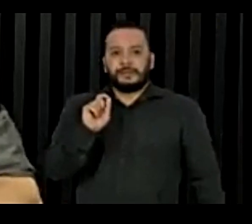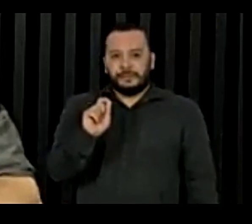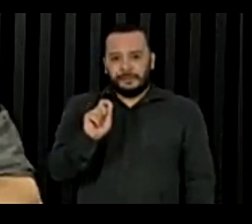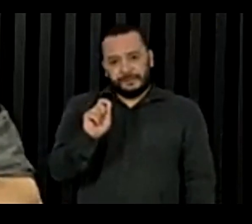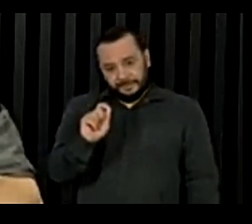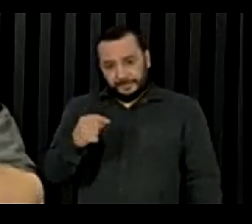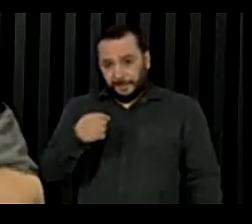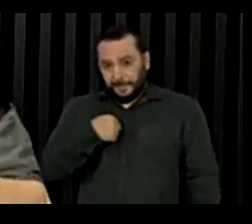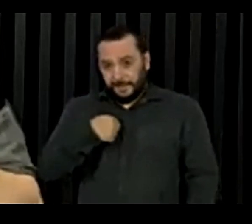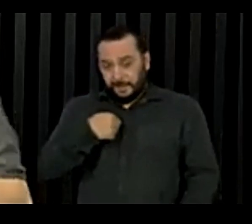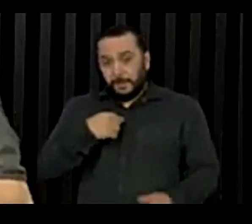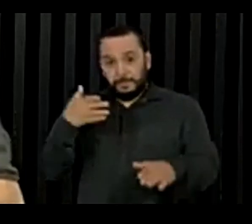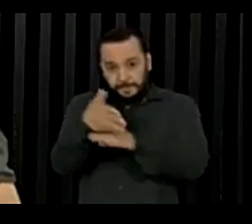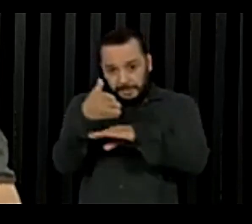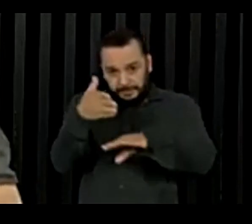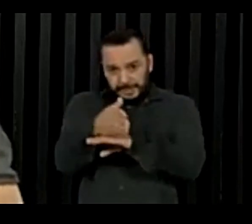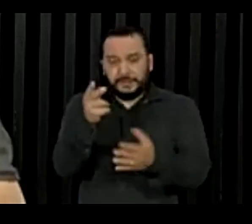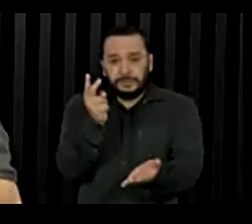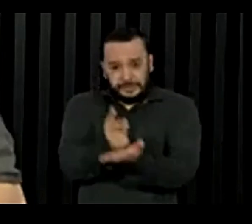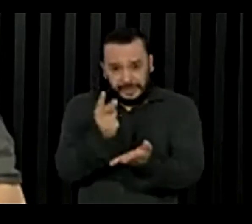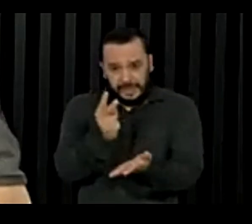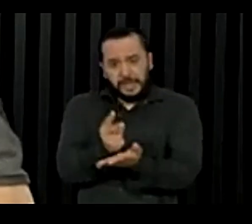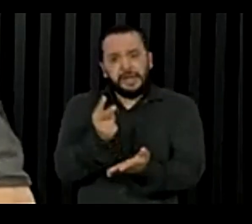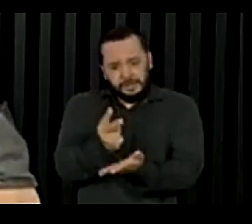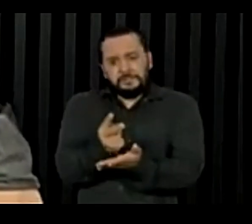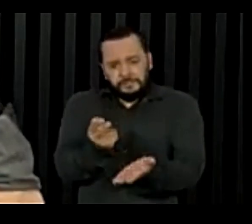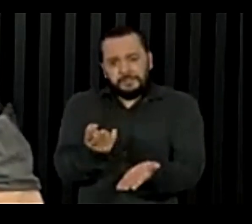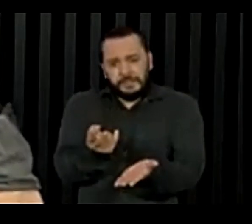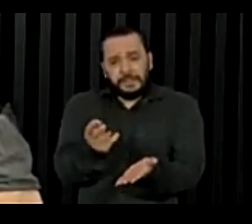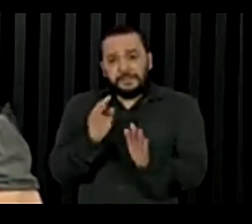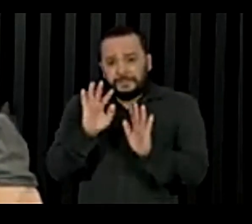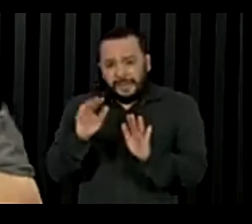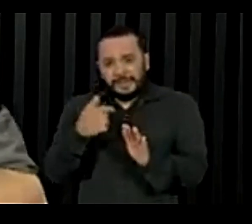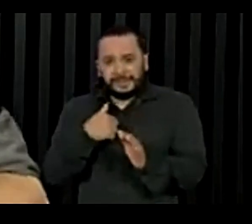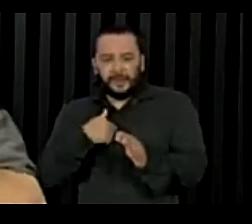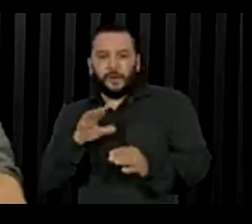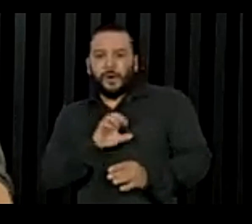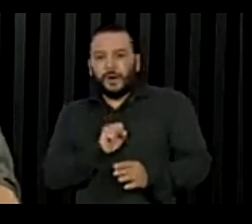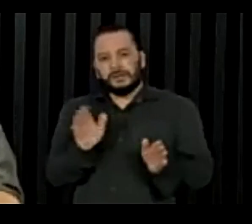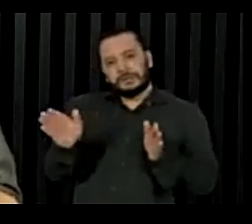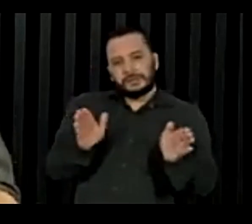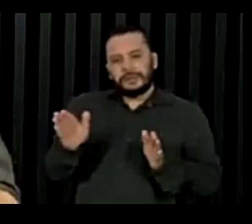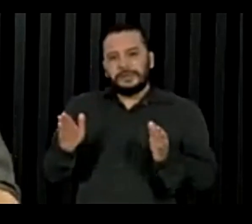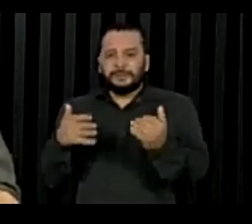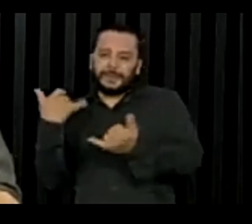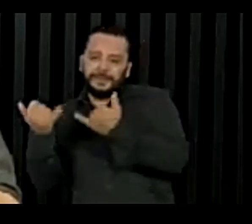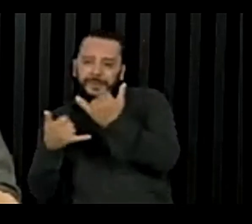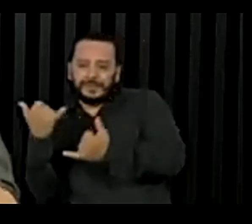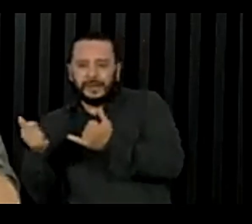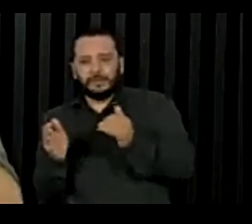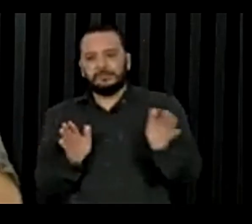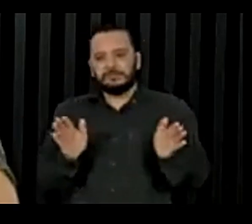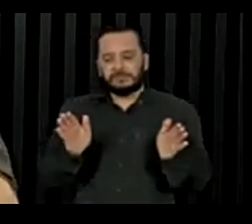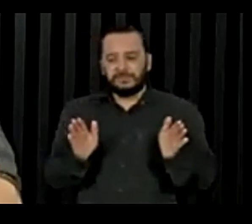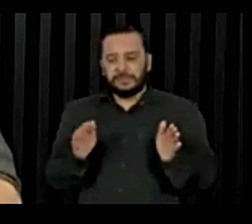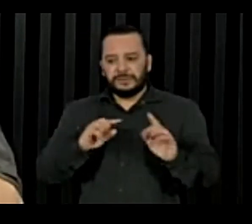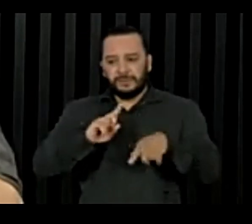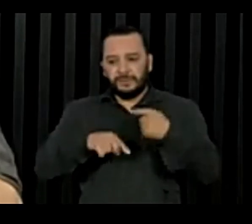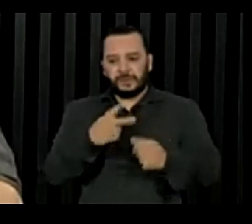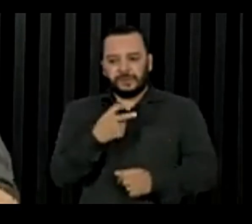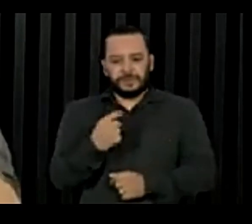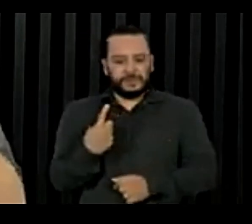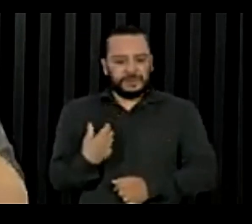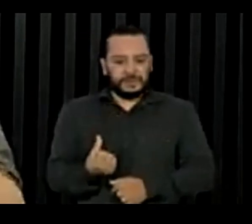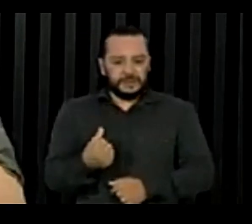ela sempre existiu, mas eu sempre encarei o meu canal também como uma fonte de diversão. Quando eu volto para o YouTube em 2016, eu volto com outra